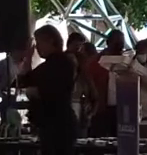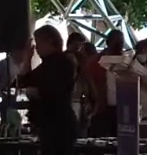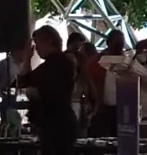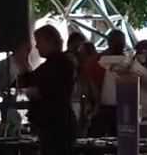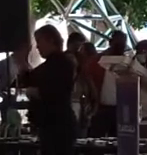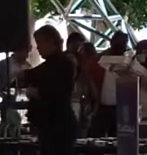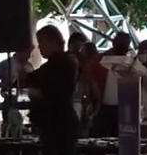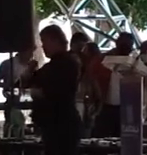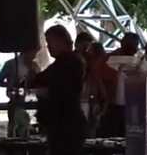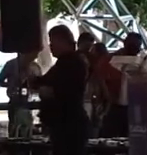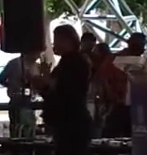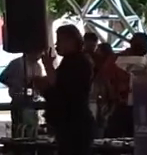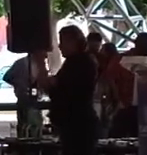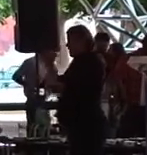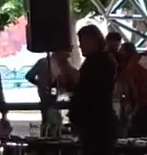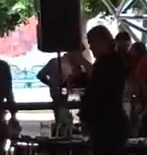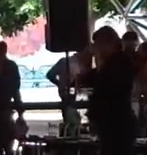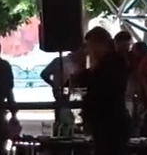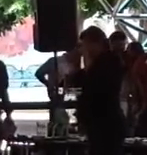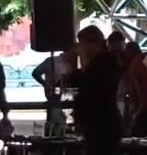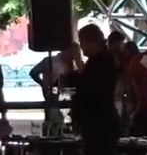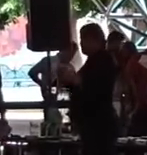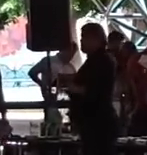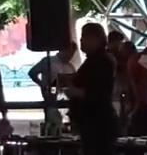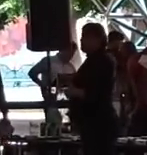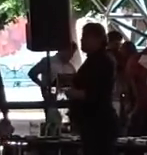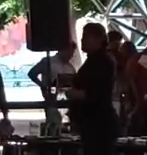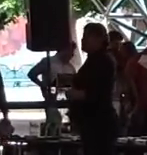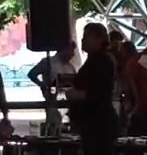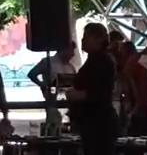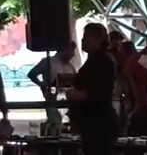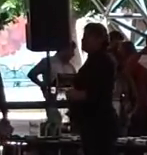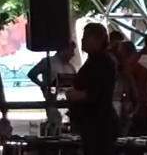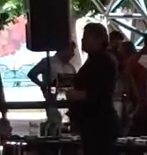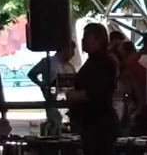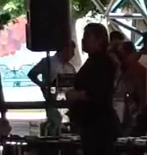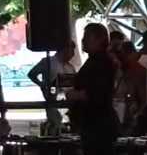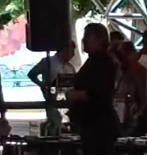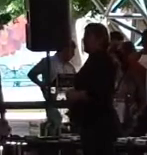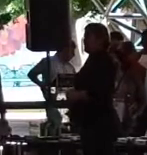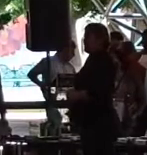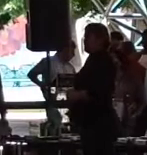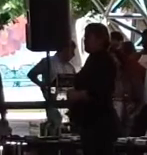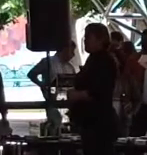a estrenar sus lentes nuevos y que van a poder